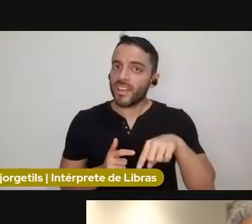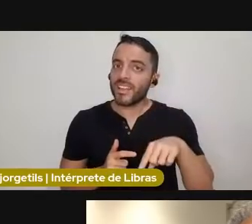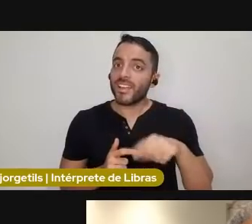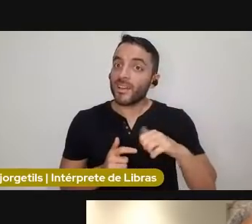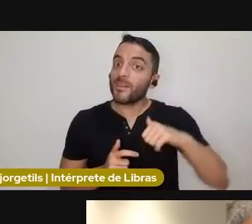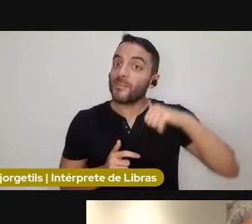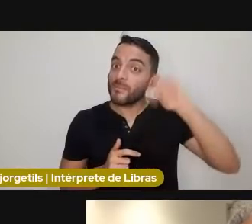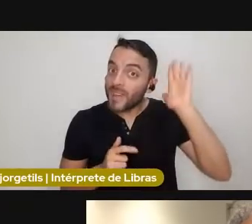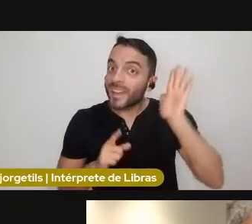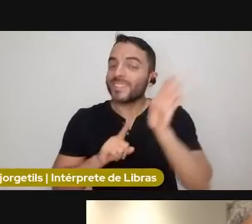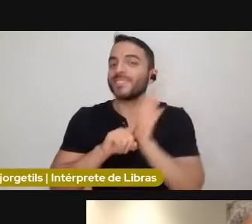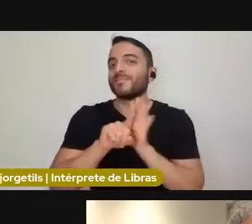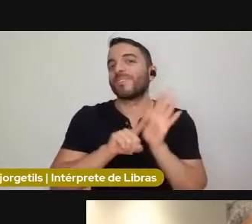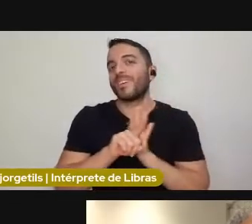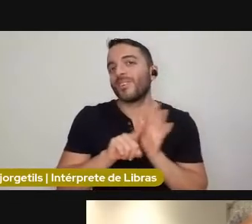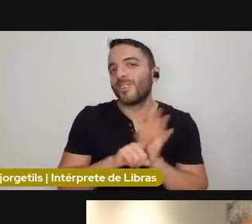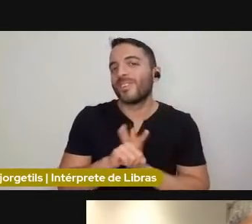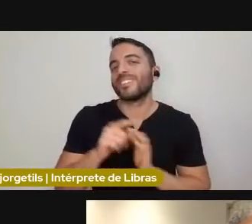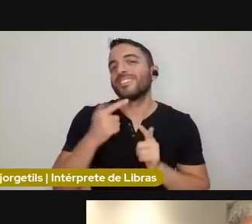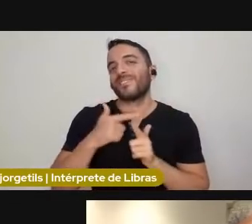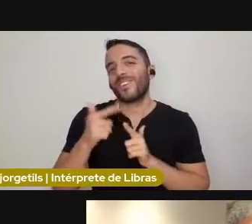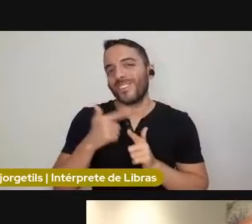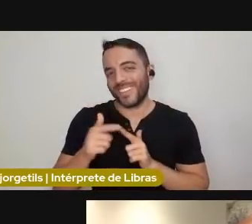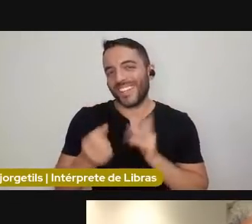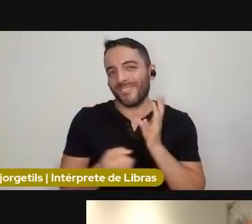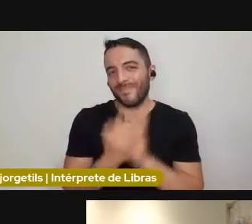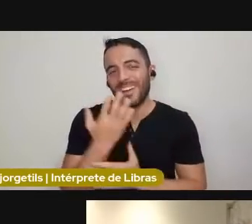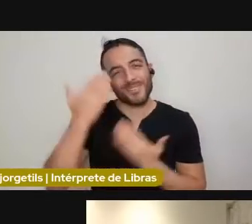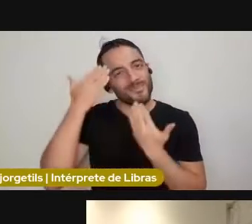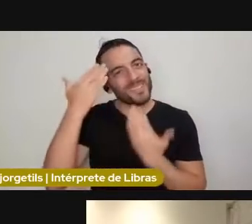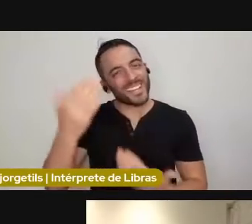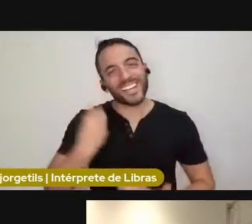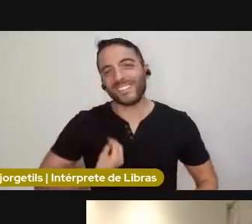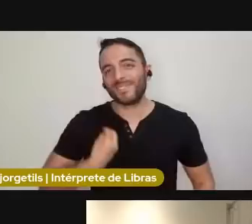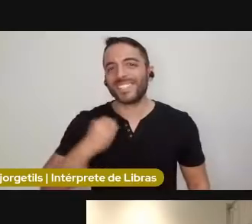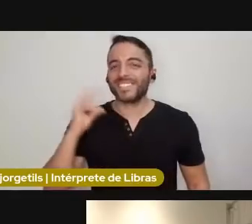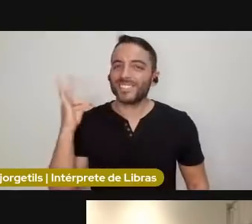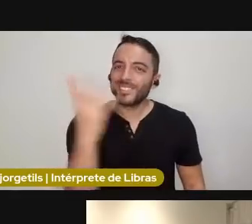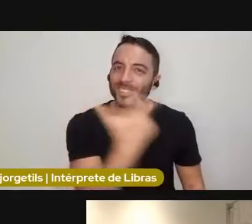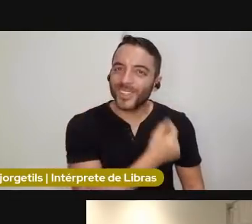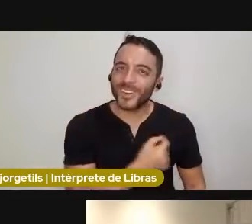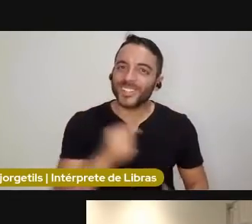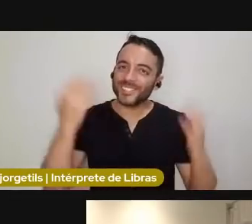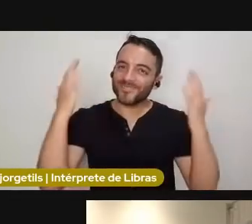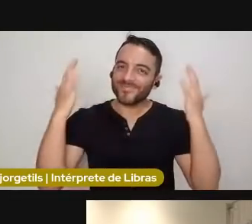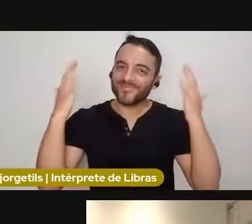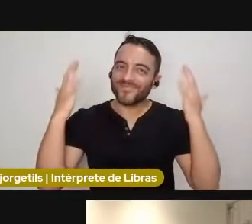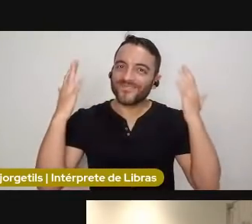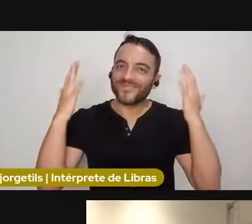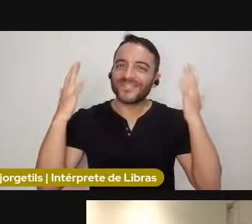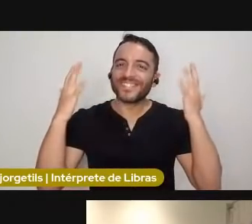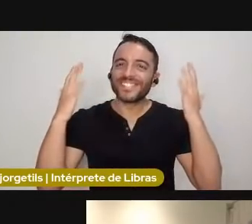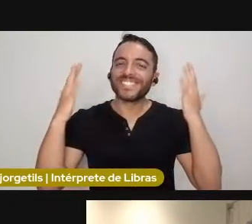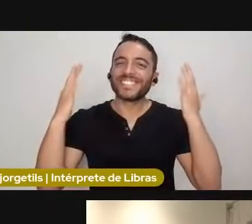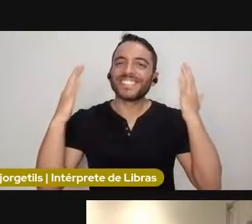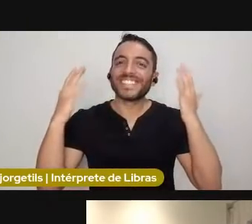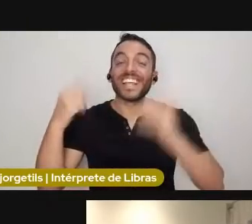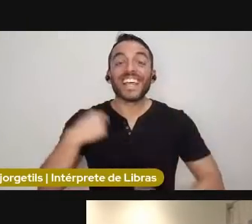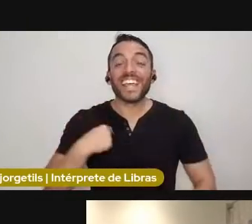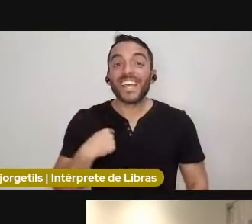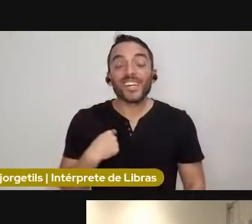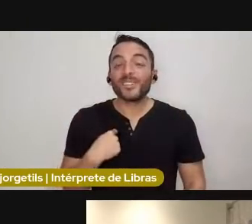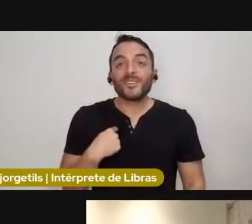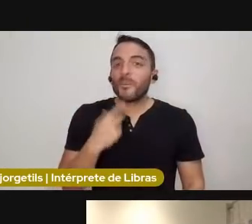com mais perguntas. Muito obrigada pela presença de todos vocês. Tá? Eu estou assim, encantada.